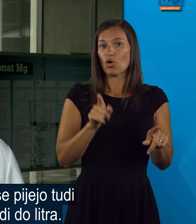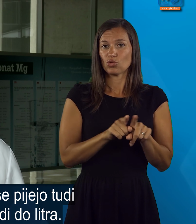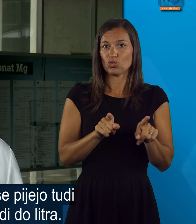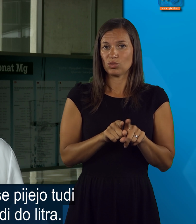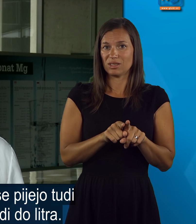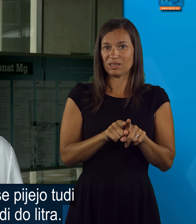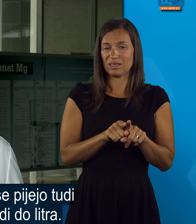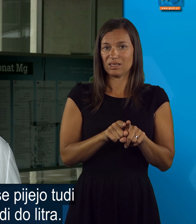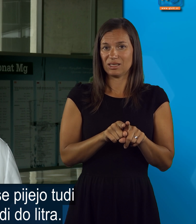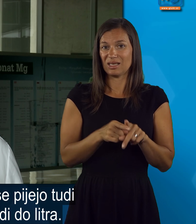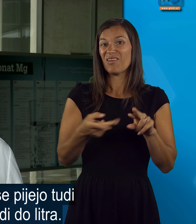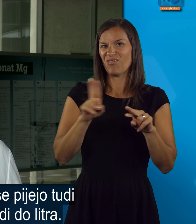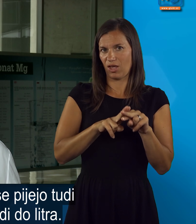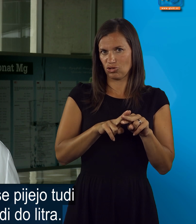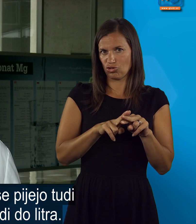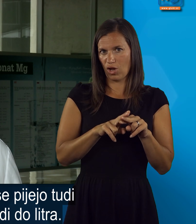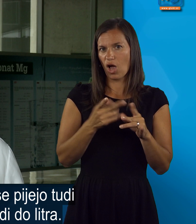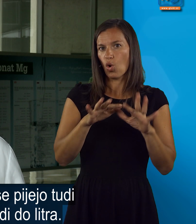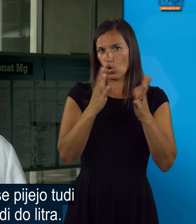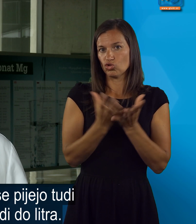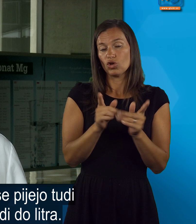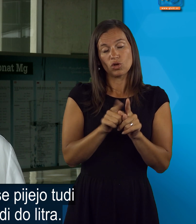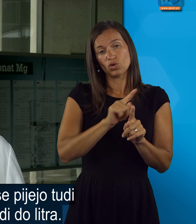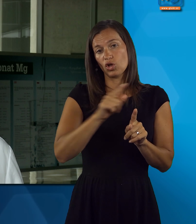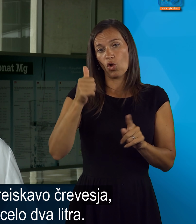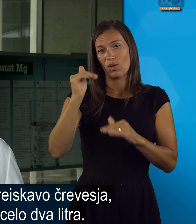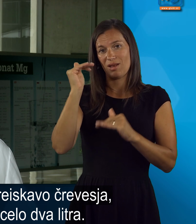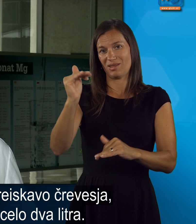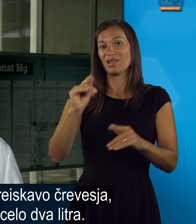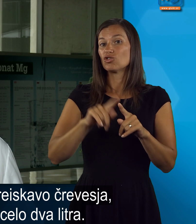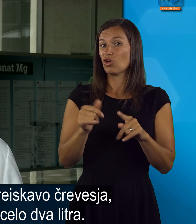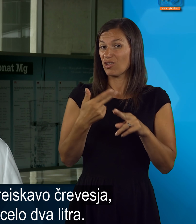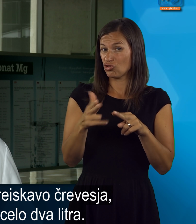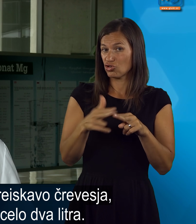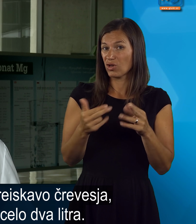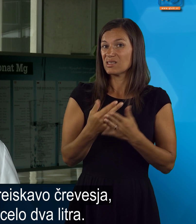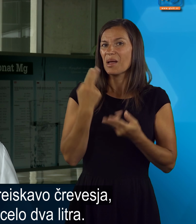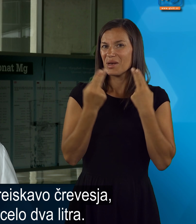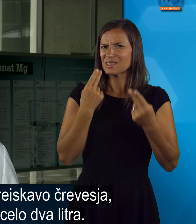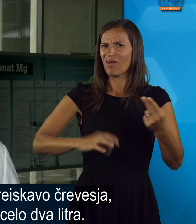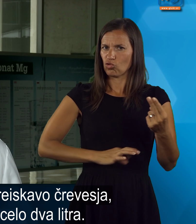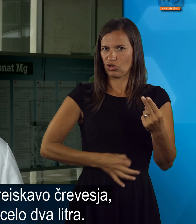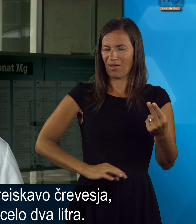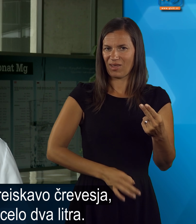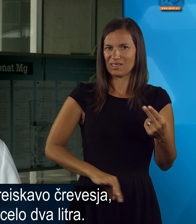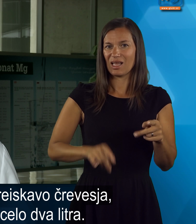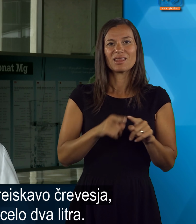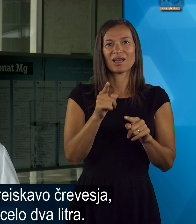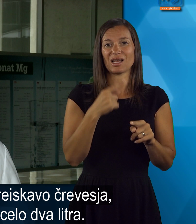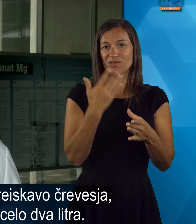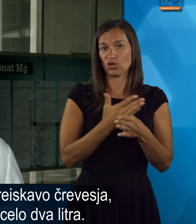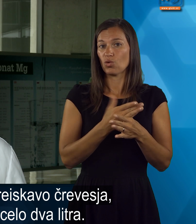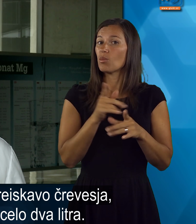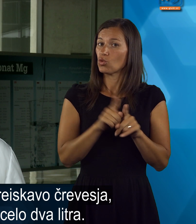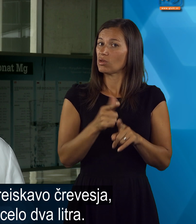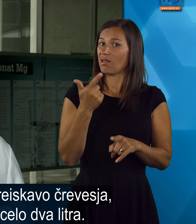tudi večje količine, tudi do liter. Če imamo čiščenje za preiskavo črevesja, takrat ga svetujemo